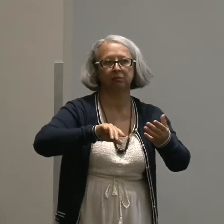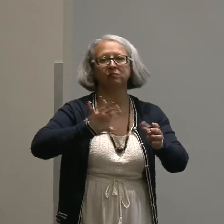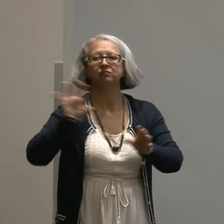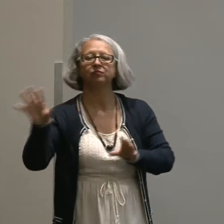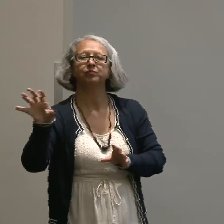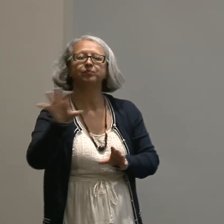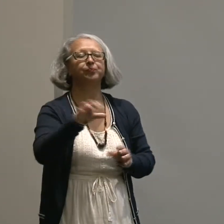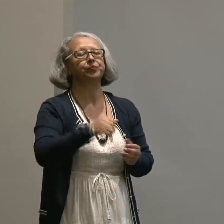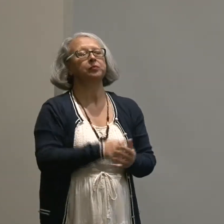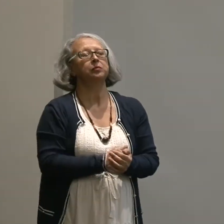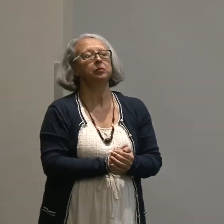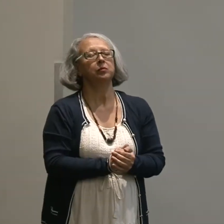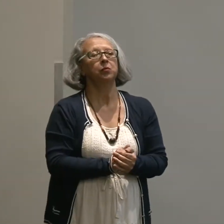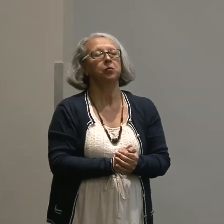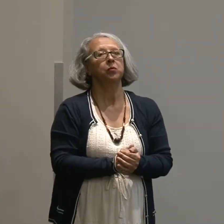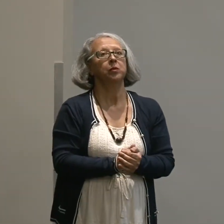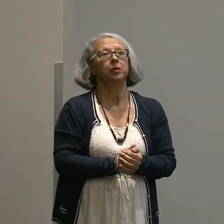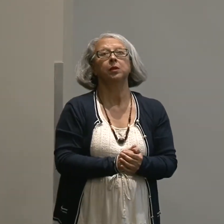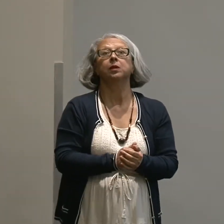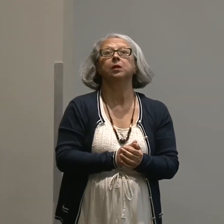Claro, isso foi evoluindo de estado para estado.